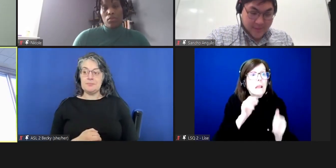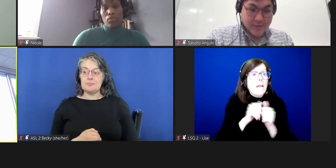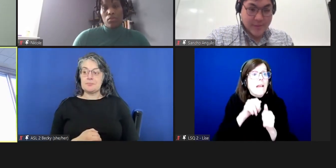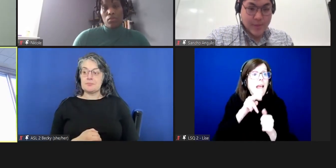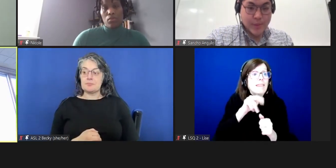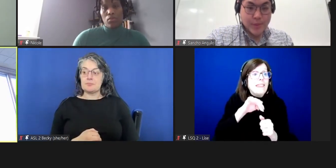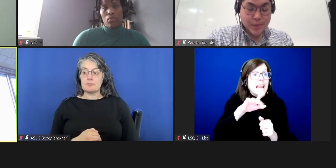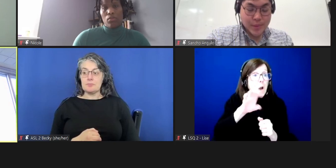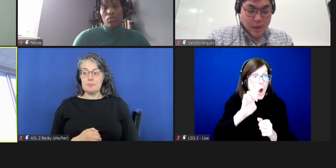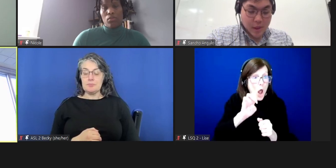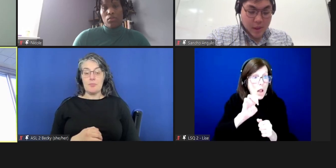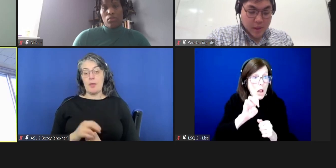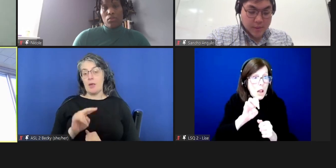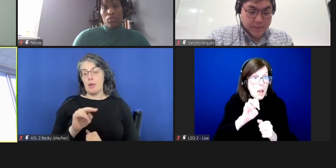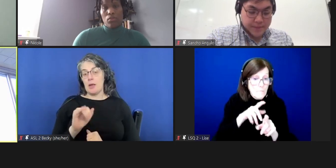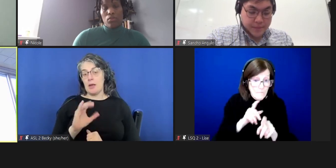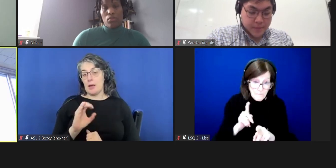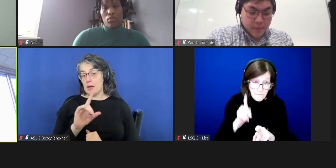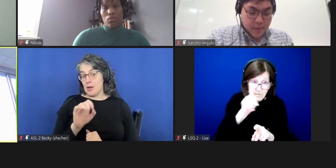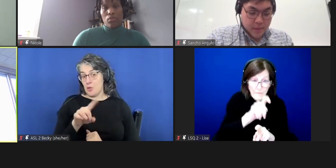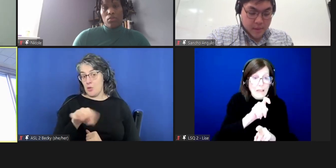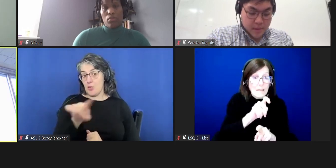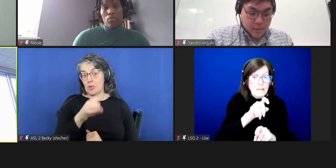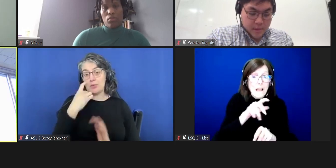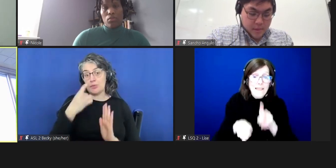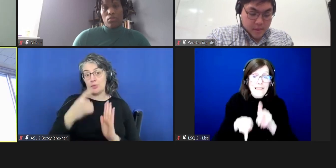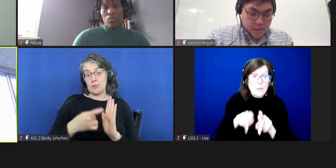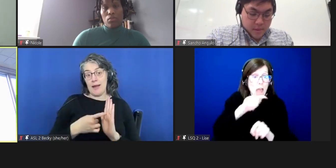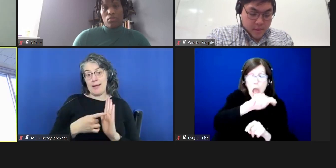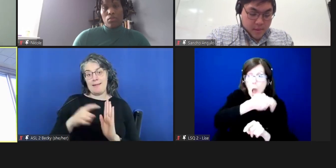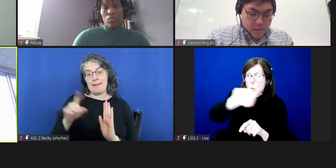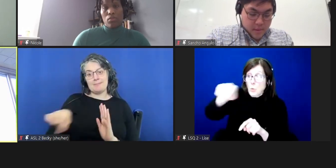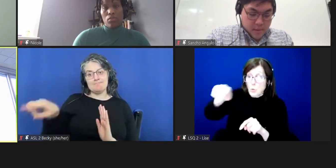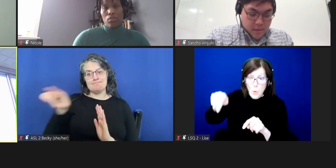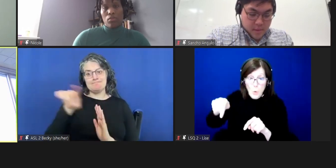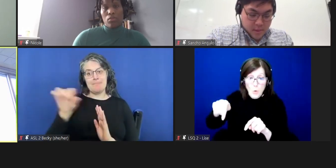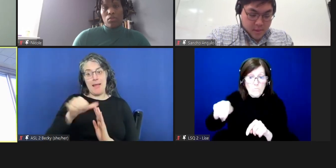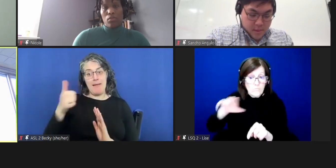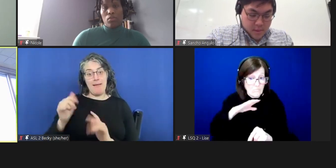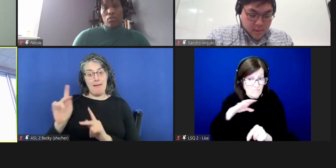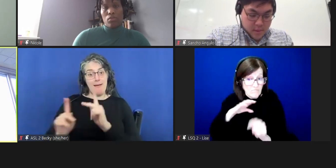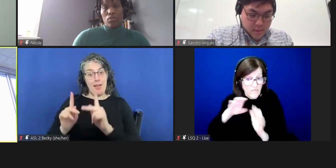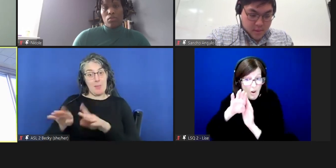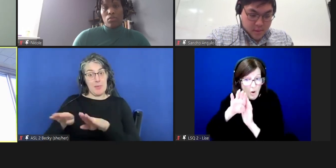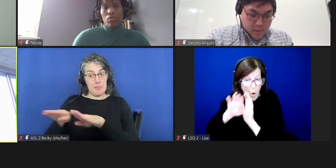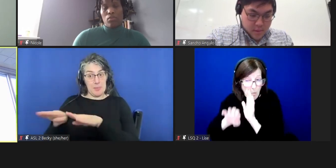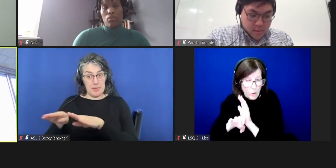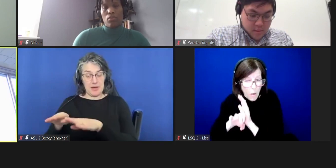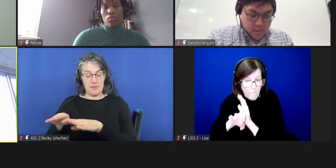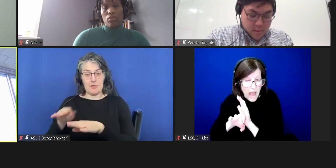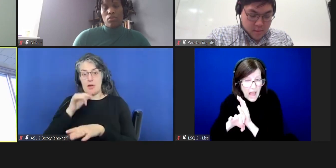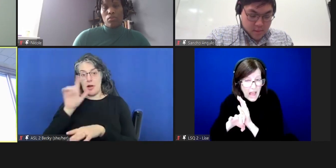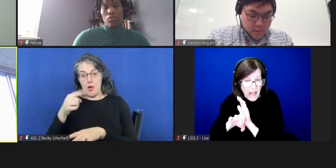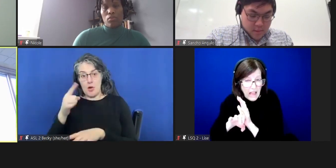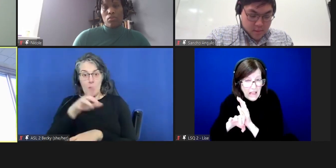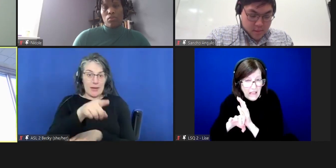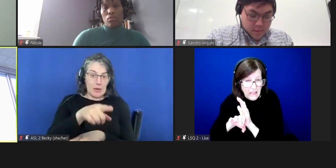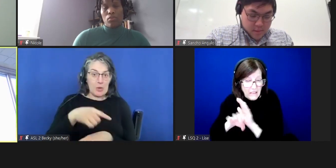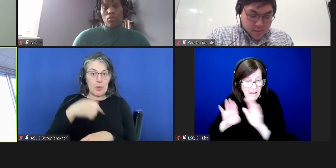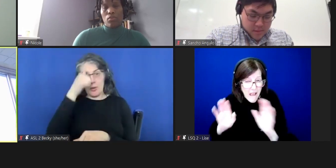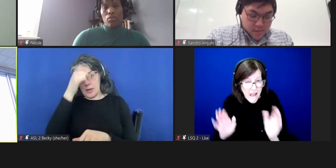Est-ce qu'il y a des comportements de la part des gens qui vous entourent et à votre égard, à l'égard de